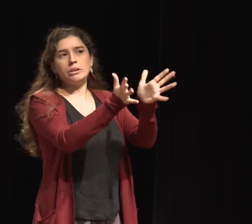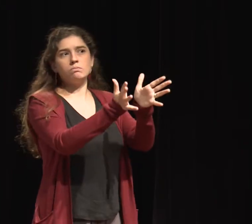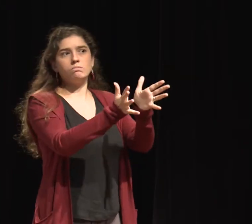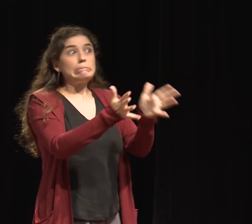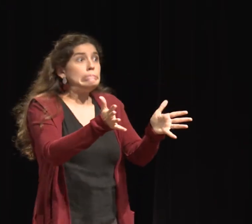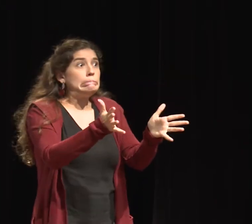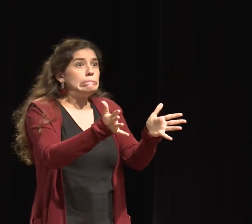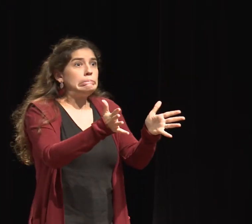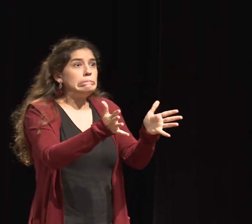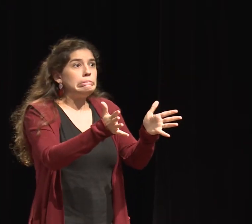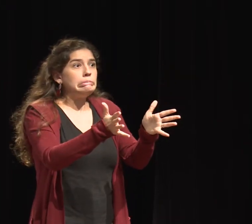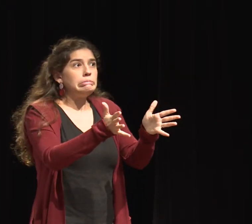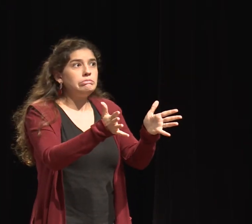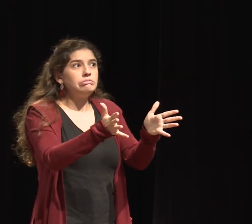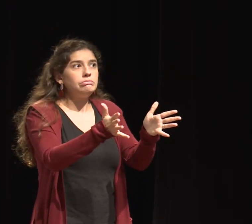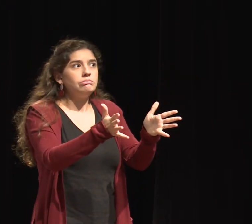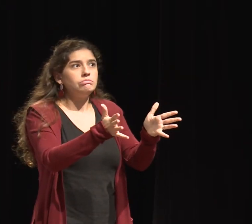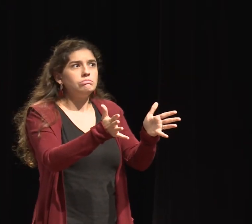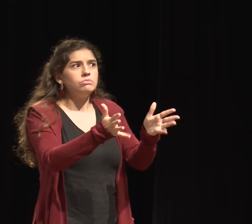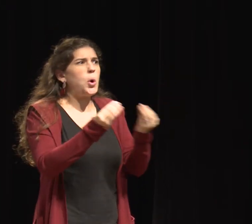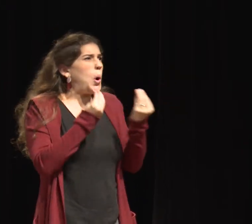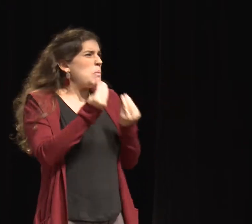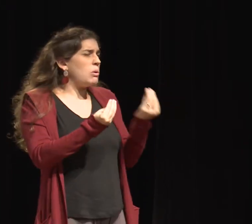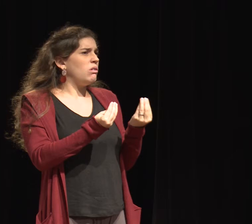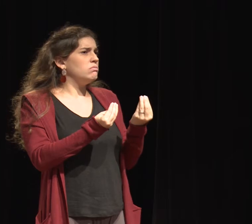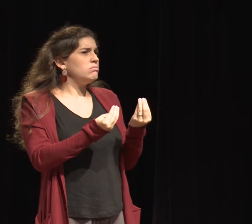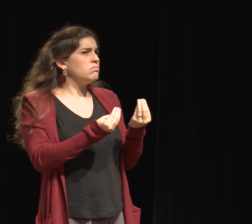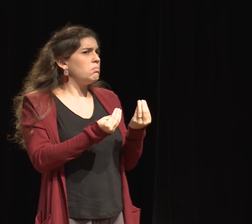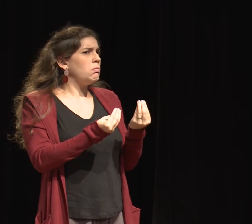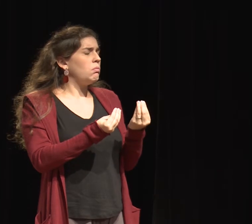é que o aluno não saberia Libras. Como assim?